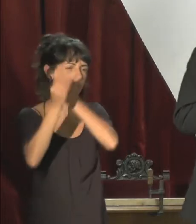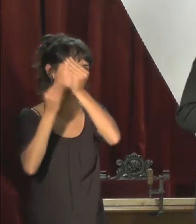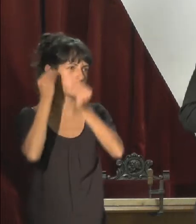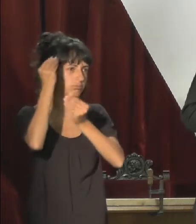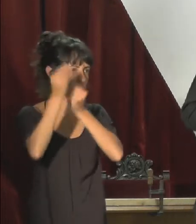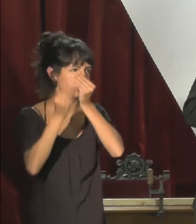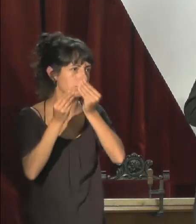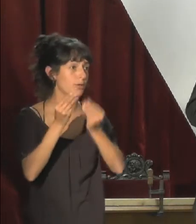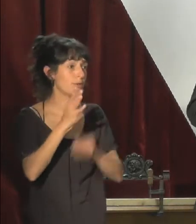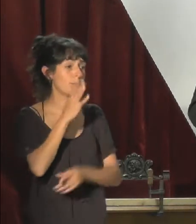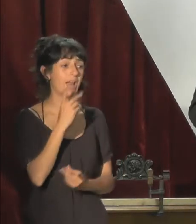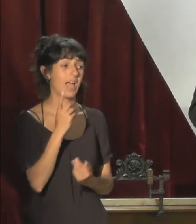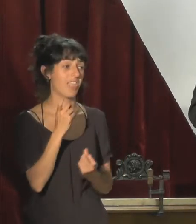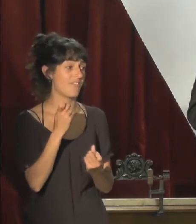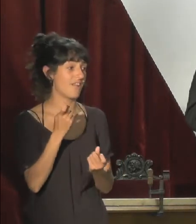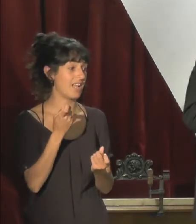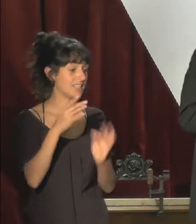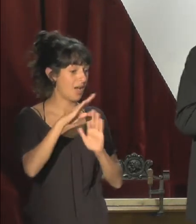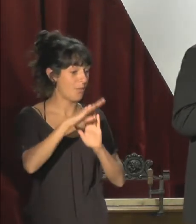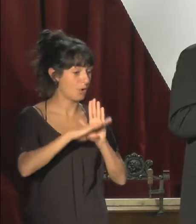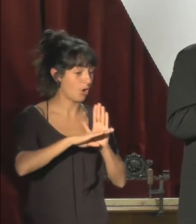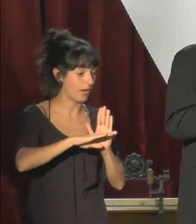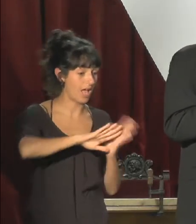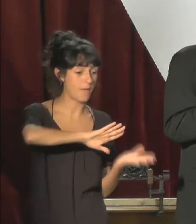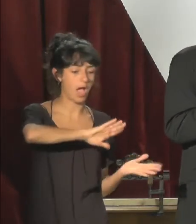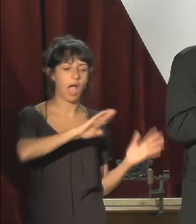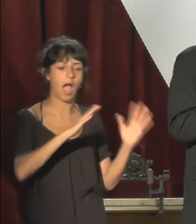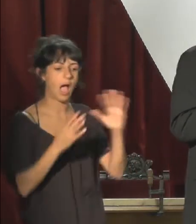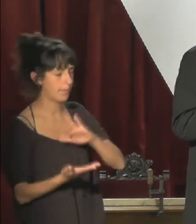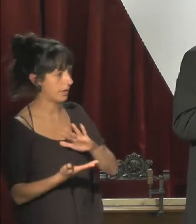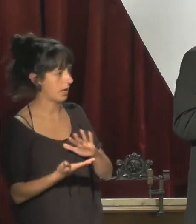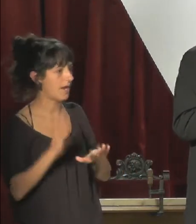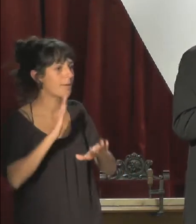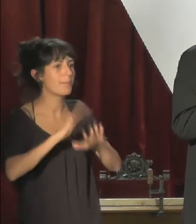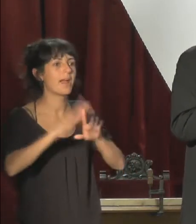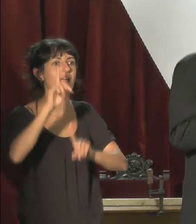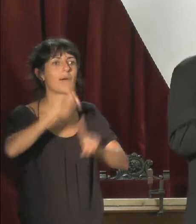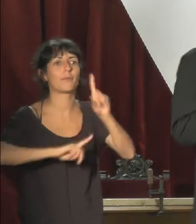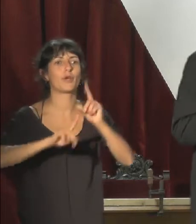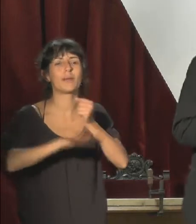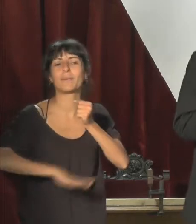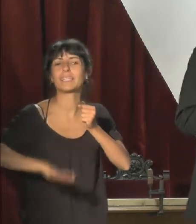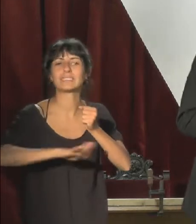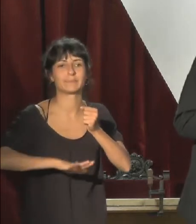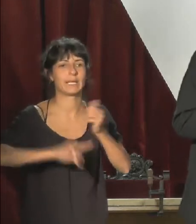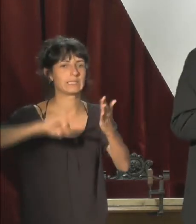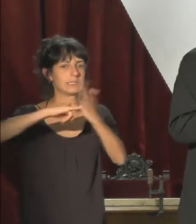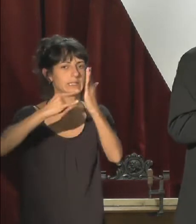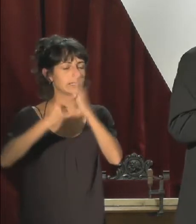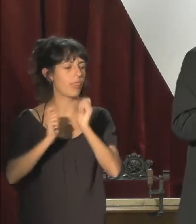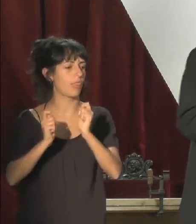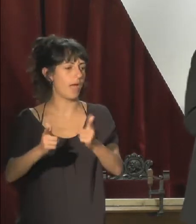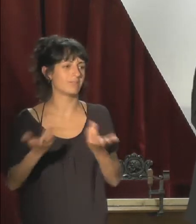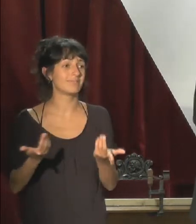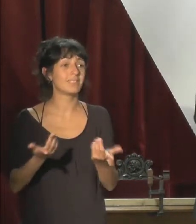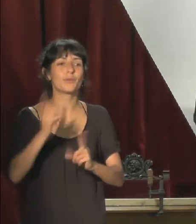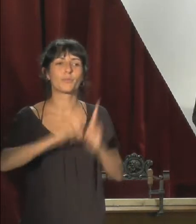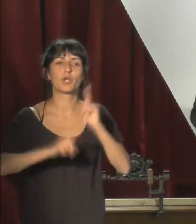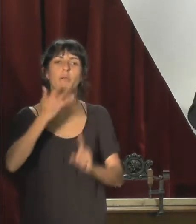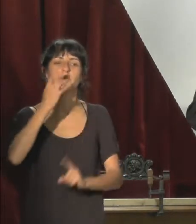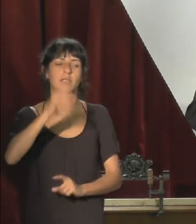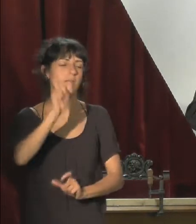que a súa aplicación resolva os problemas inmediatos e prioritarios en primeira instancia da xente, das